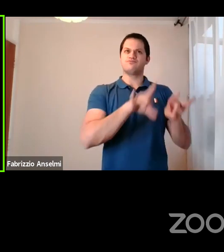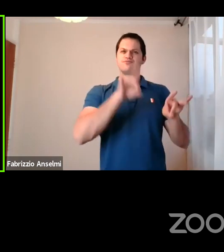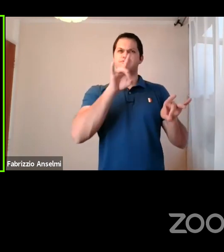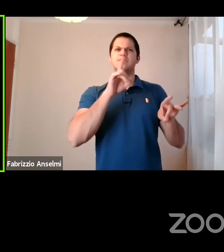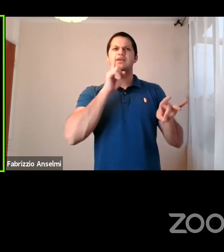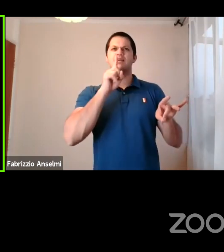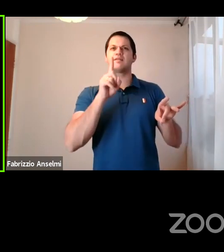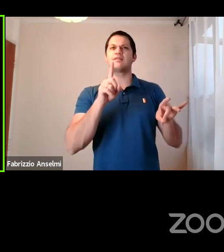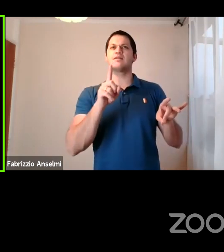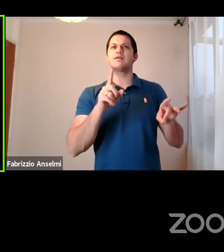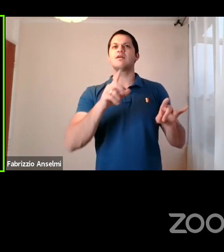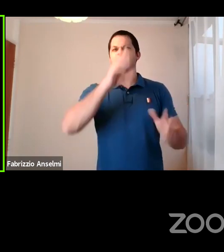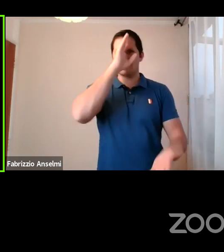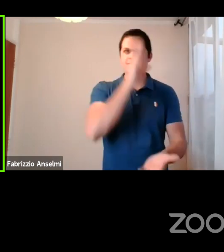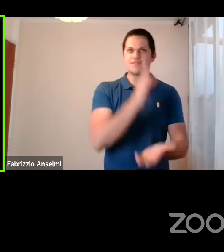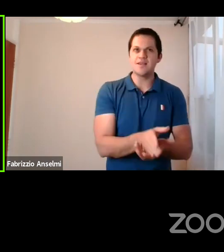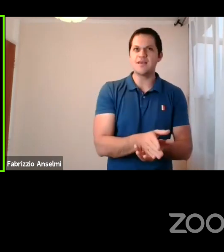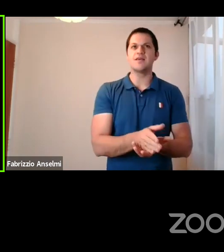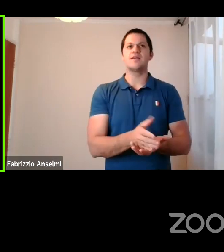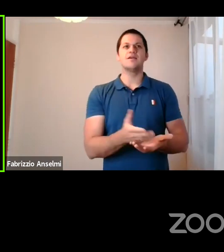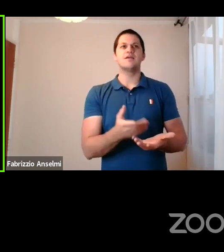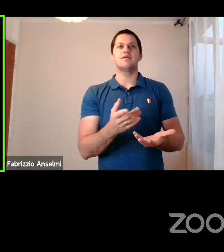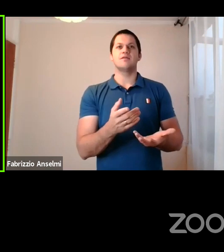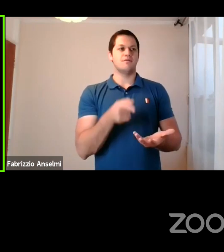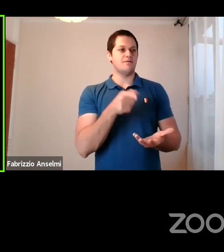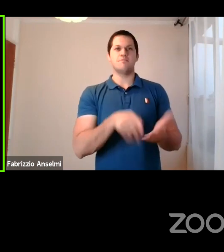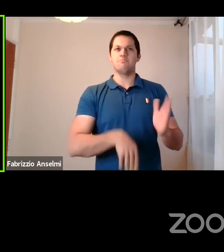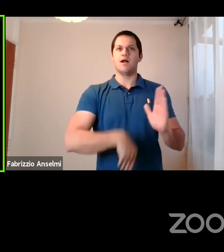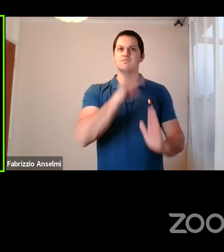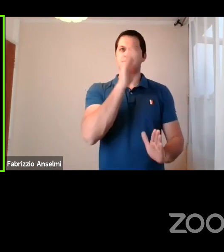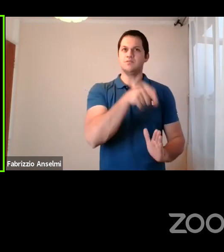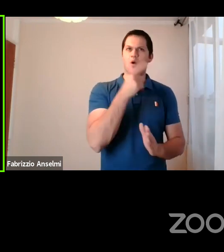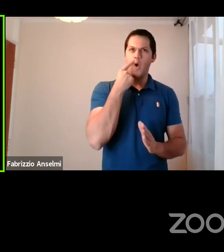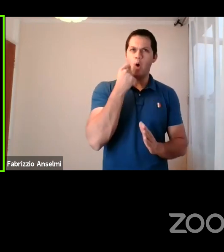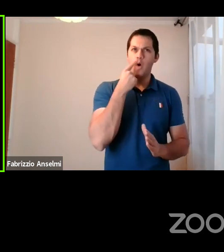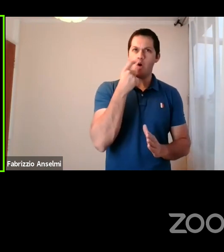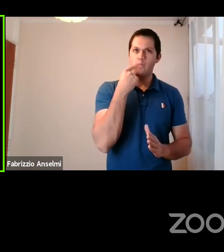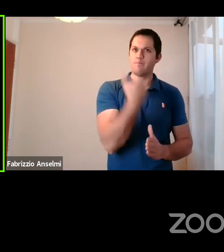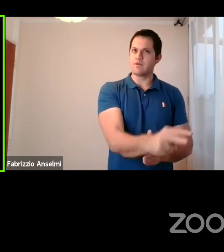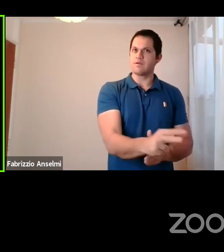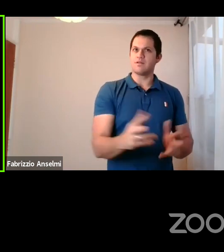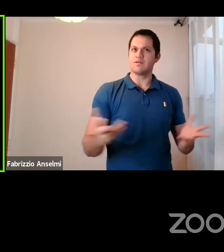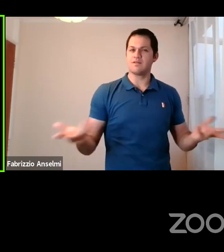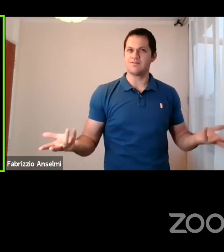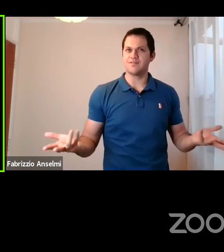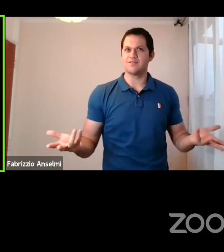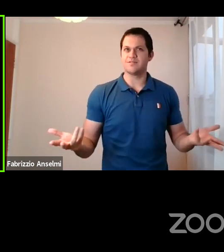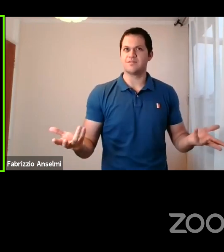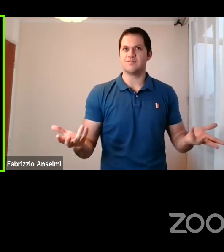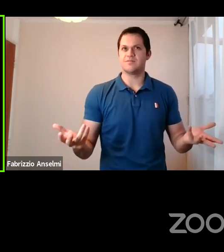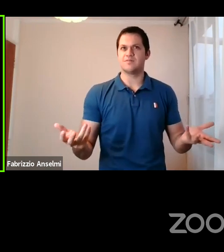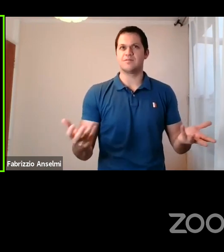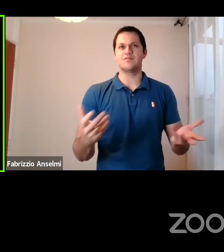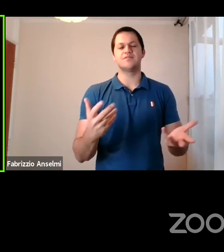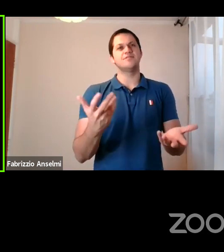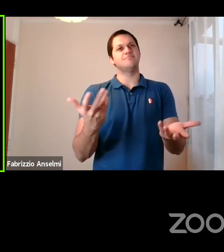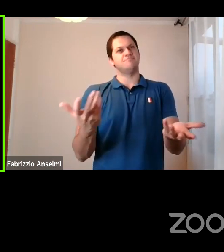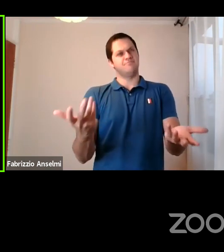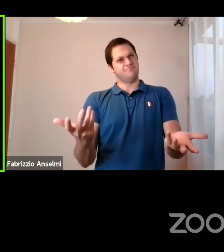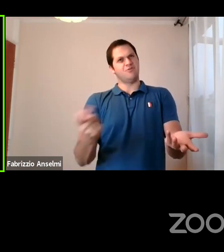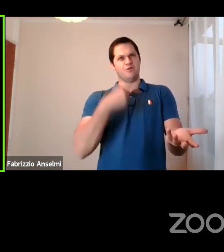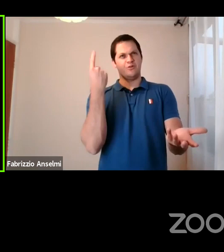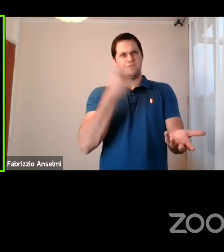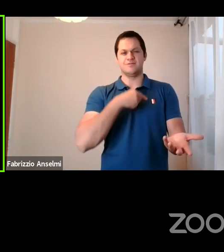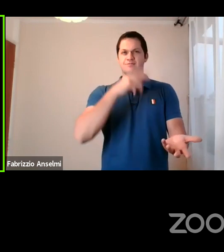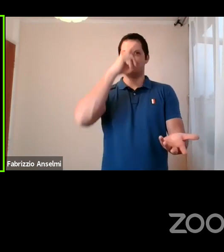de toma de decisiones, han sido más utilizados por hombres. Y eso nos lleva a cuestionarnos qué